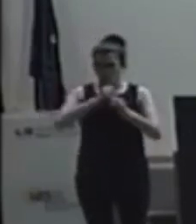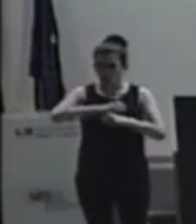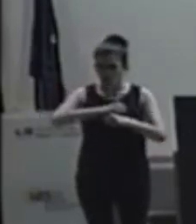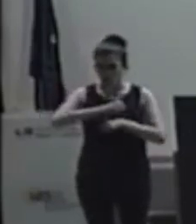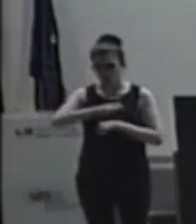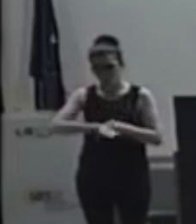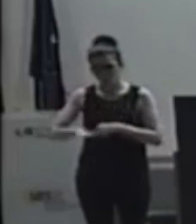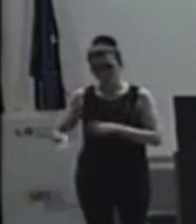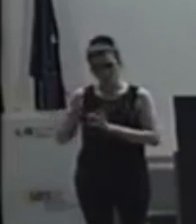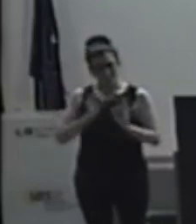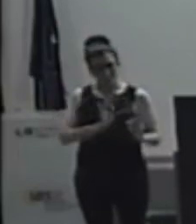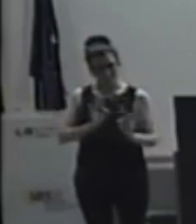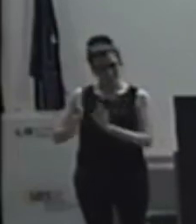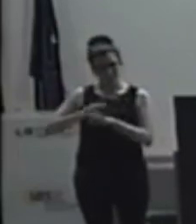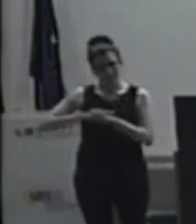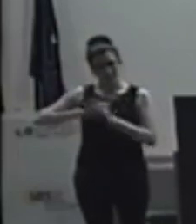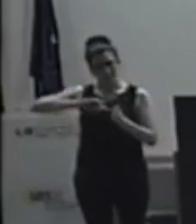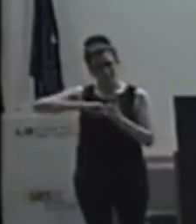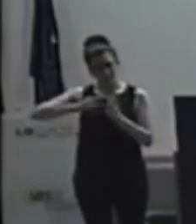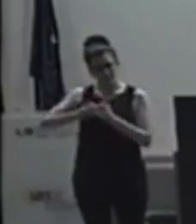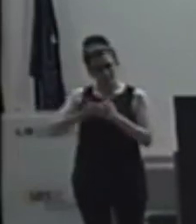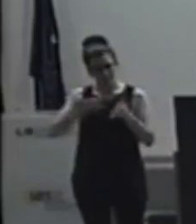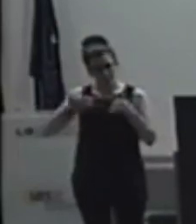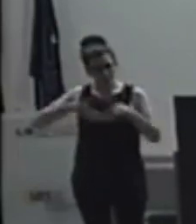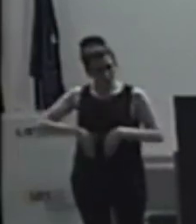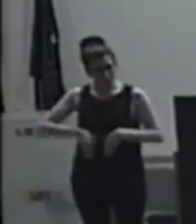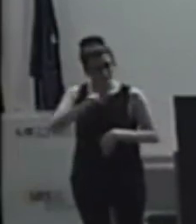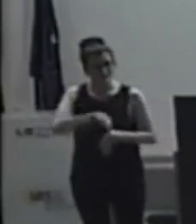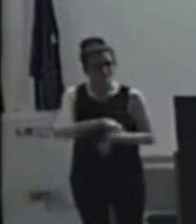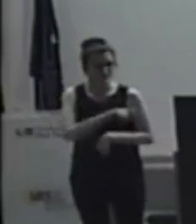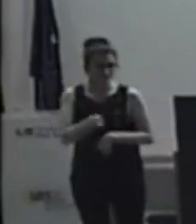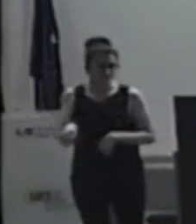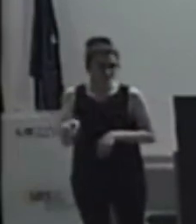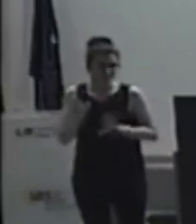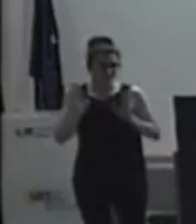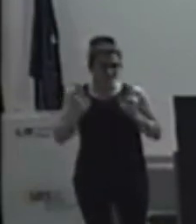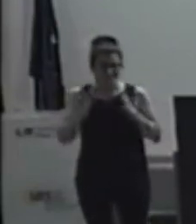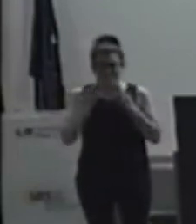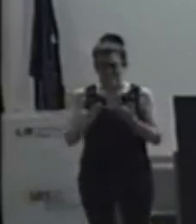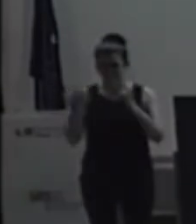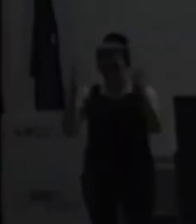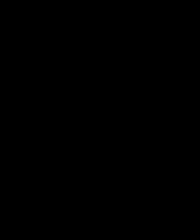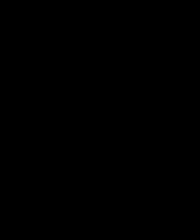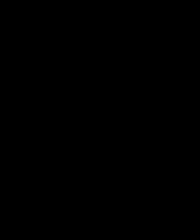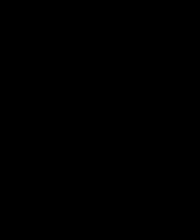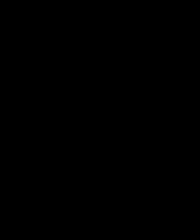para recibir la tecnología? Ahí la dejo, ¿vale? Muchas gracias.